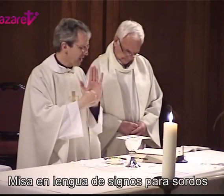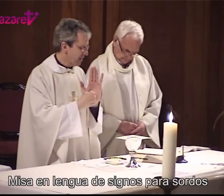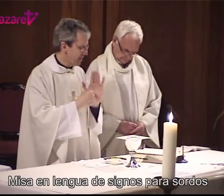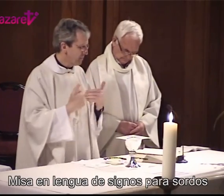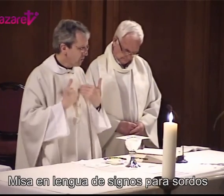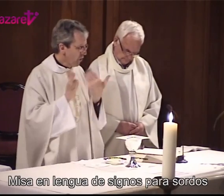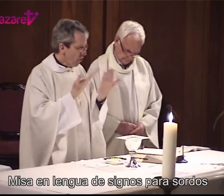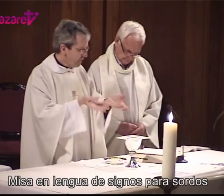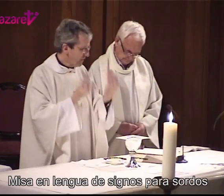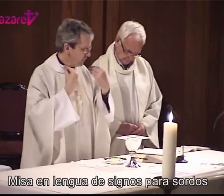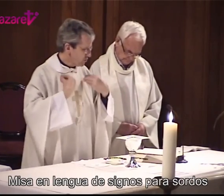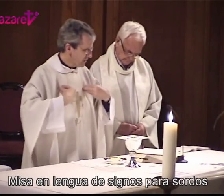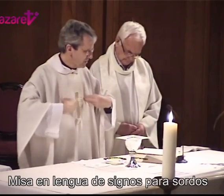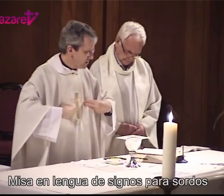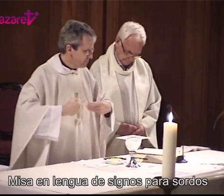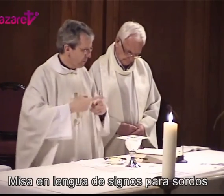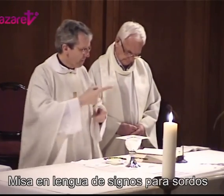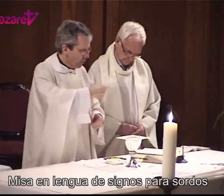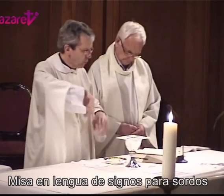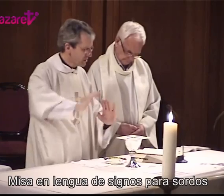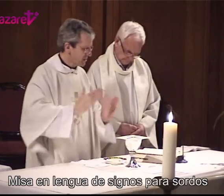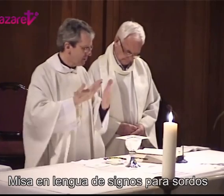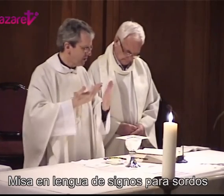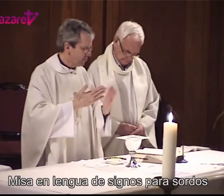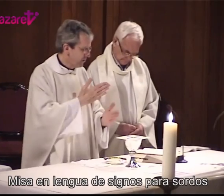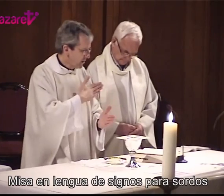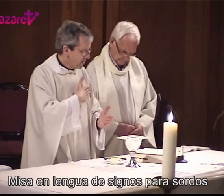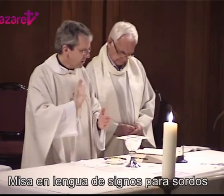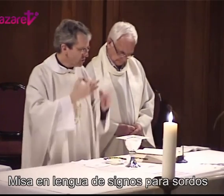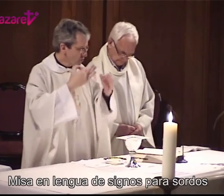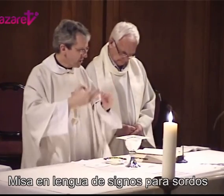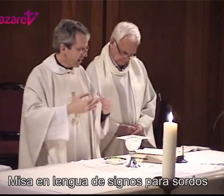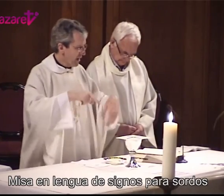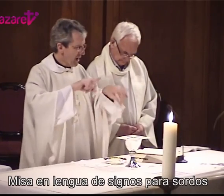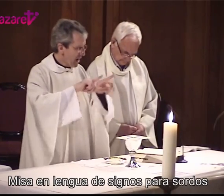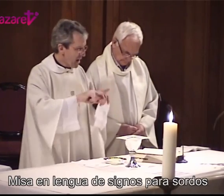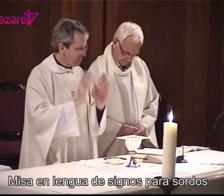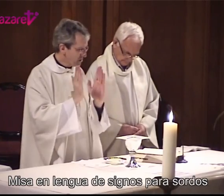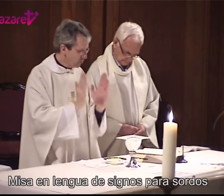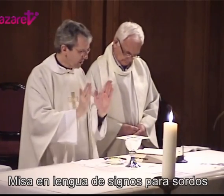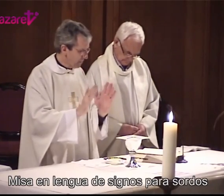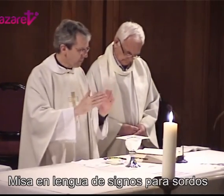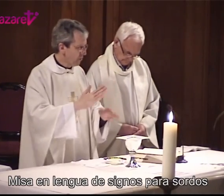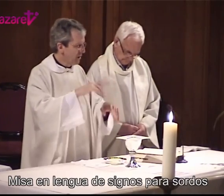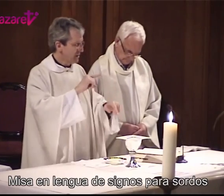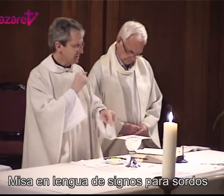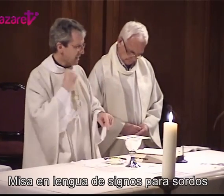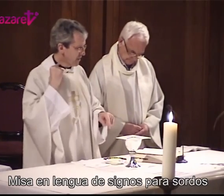alianza. Ofreciéndose a sí mismo por nuestra salvación, quiso ser al mismo tiempo